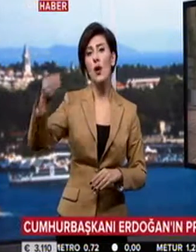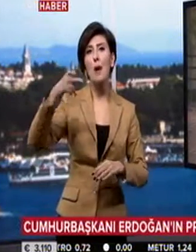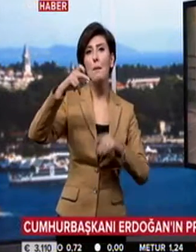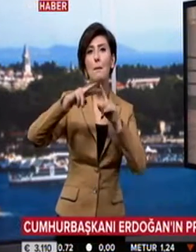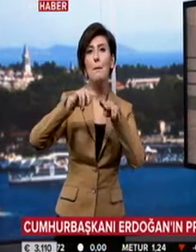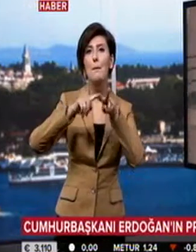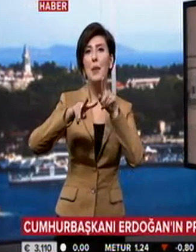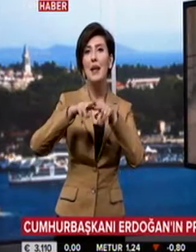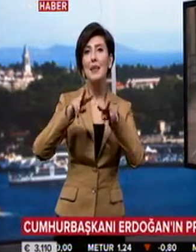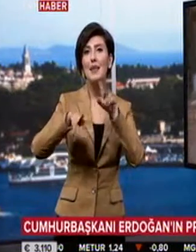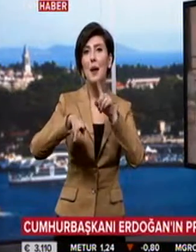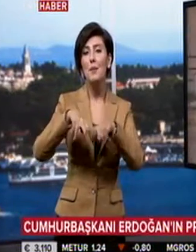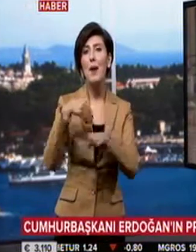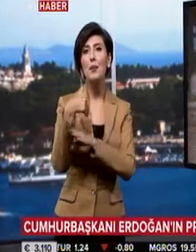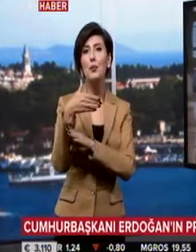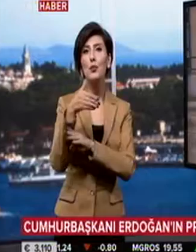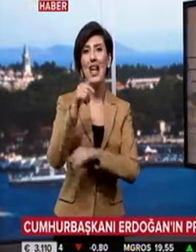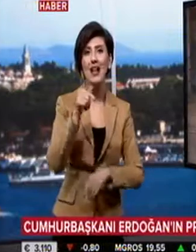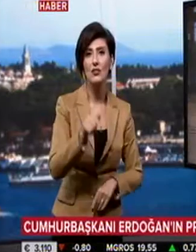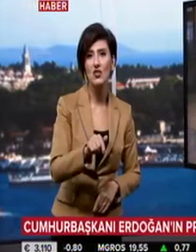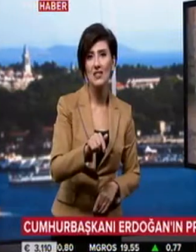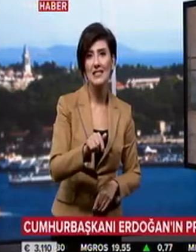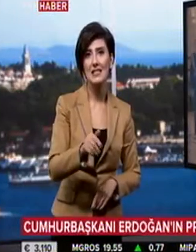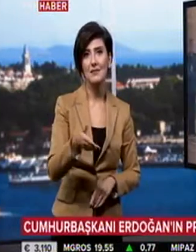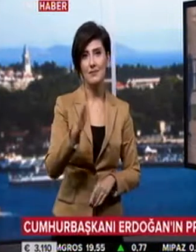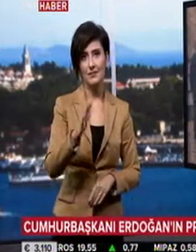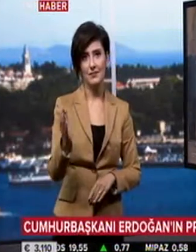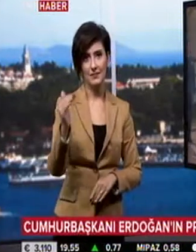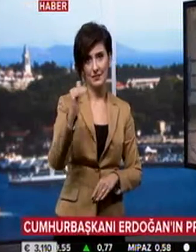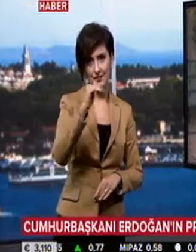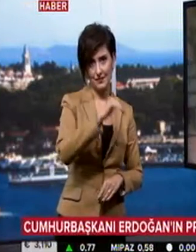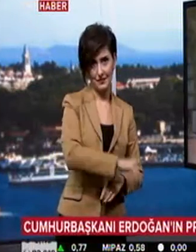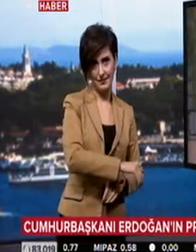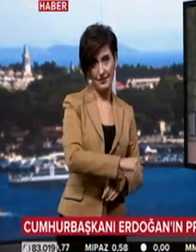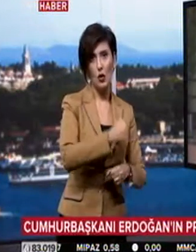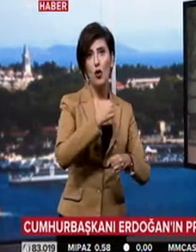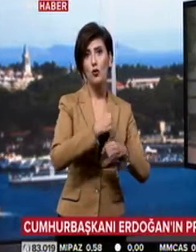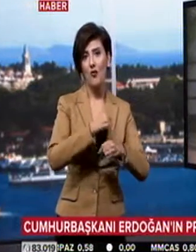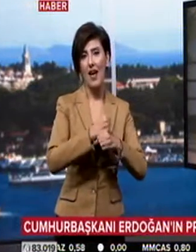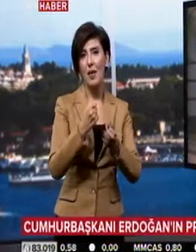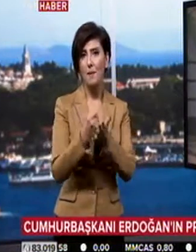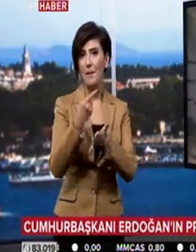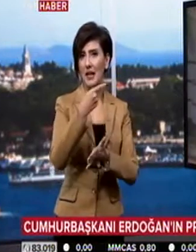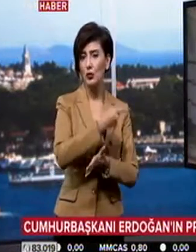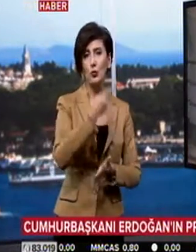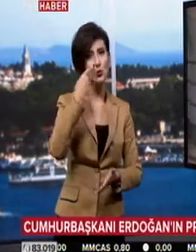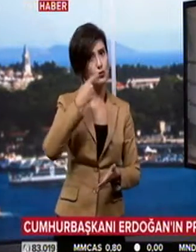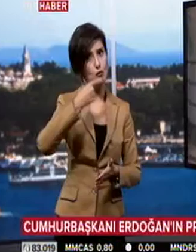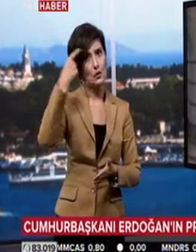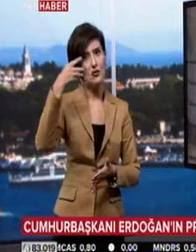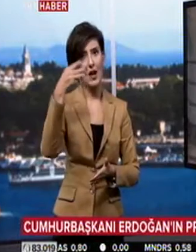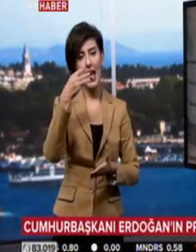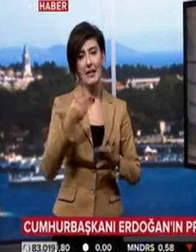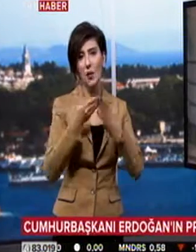Daha sonra Panama Büyükelçisi Jorge Herna Miranda Corina güven mektubunu